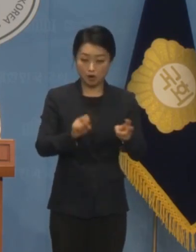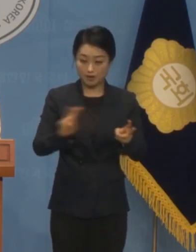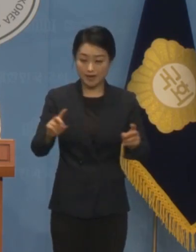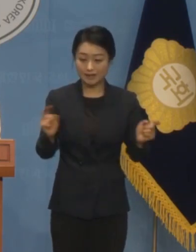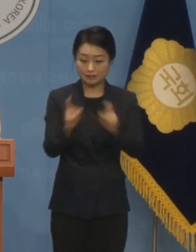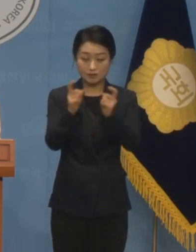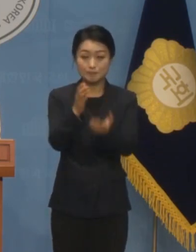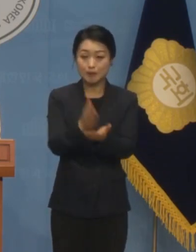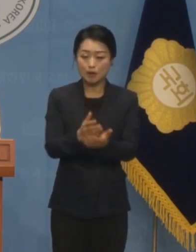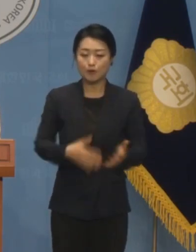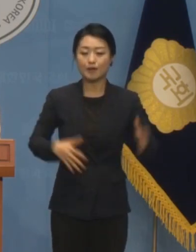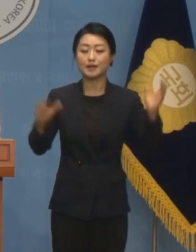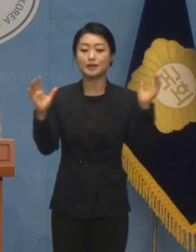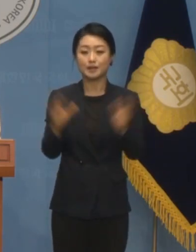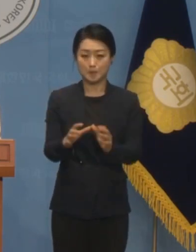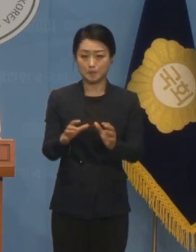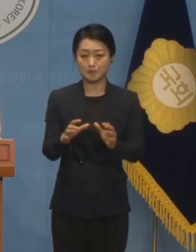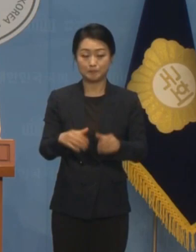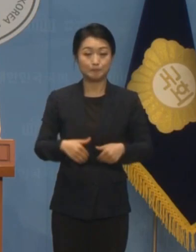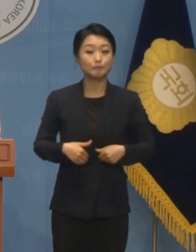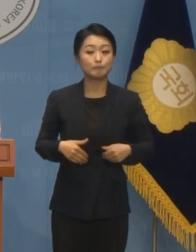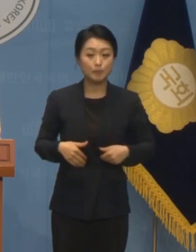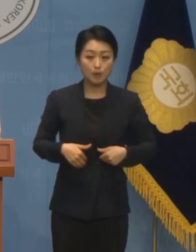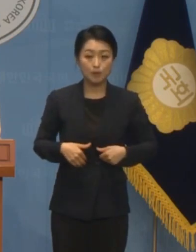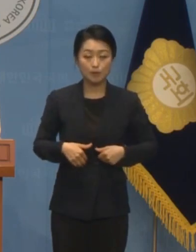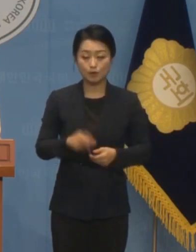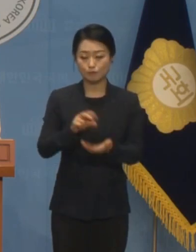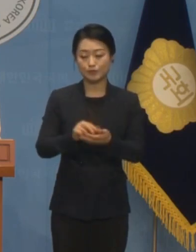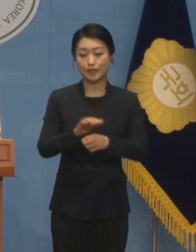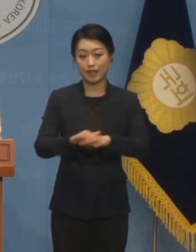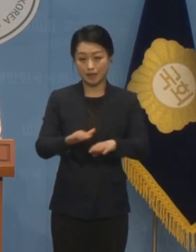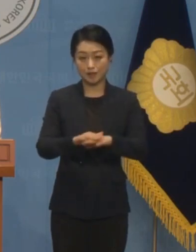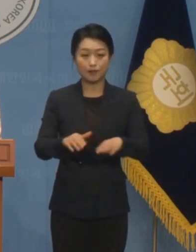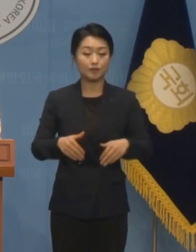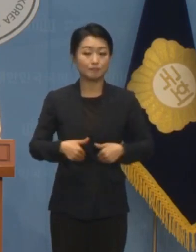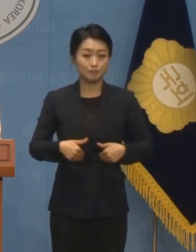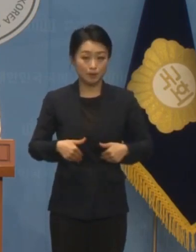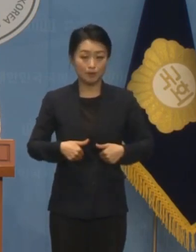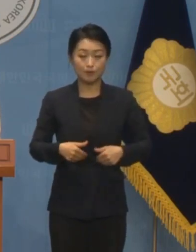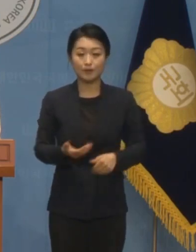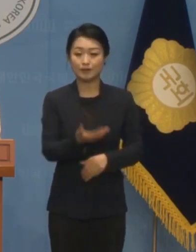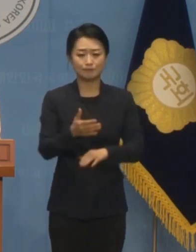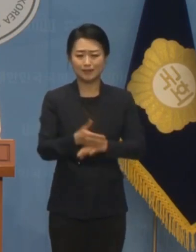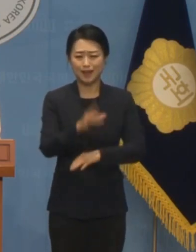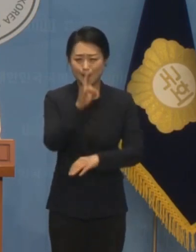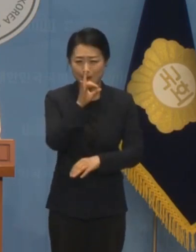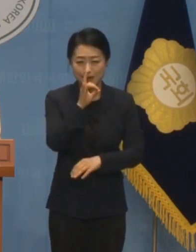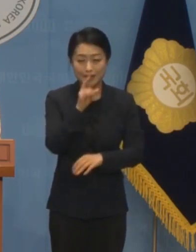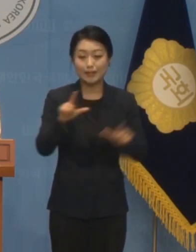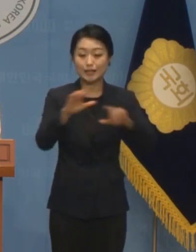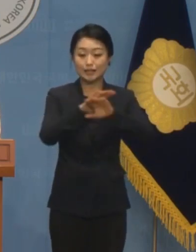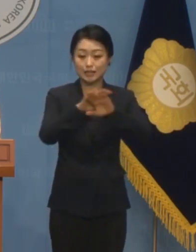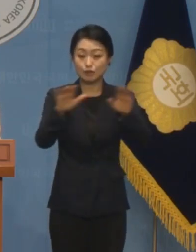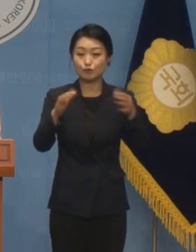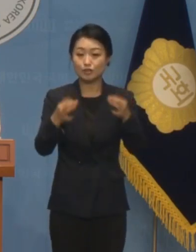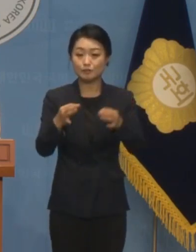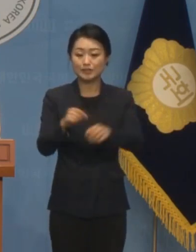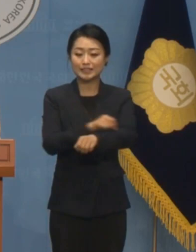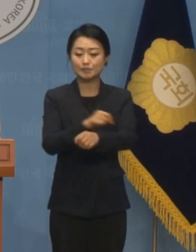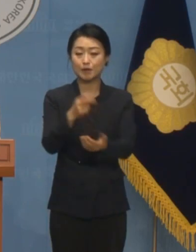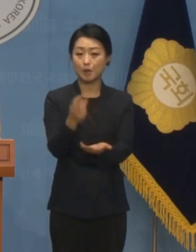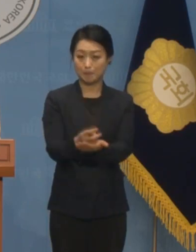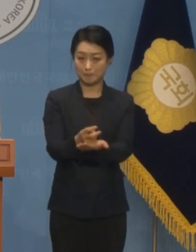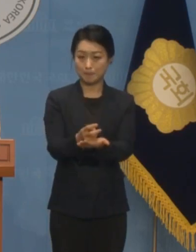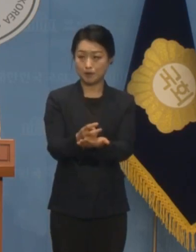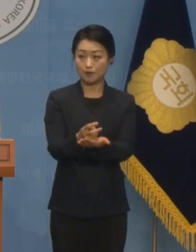아닌 협치의 정신으로 함께 대응해야 하며 더 늦기 전에 기후금융특별법이